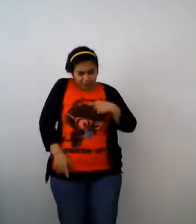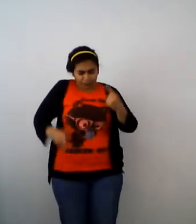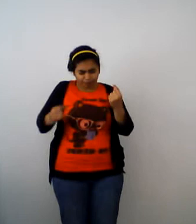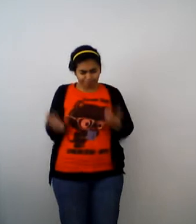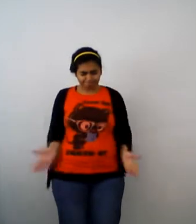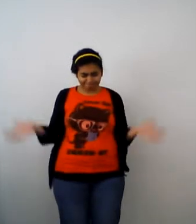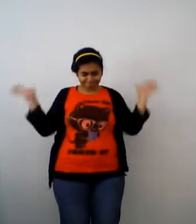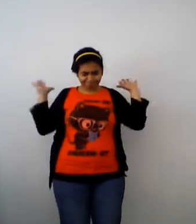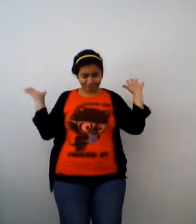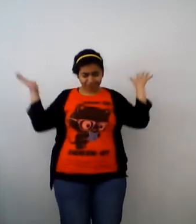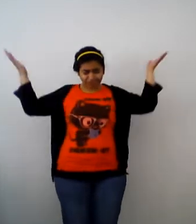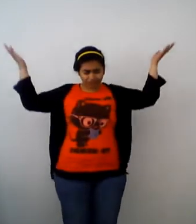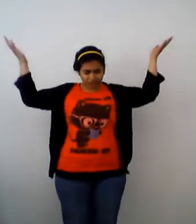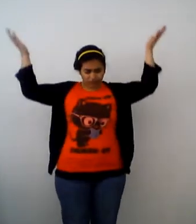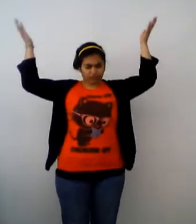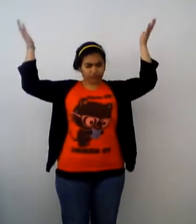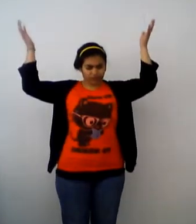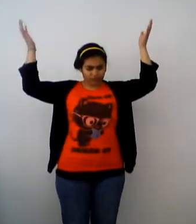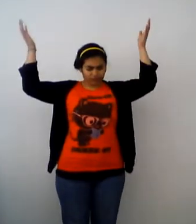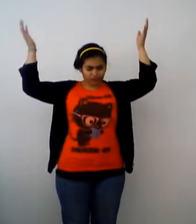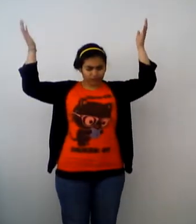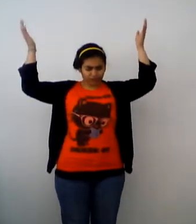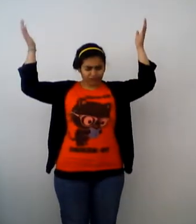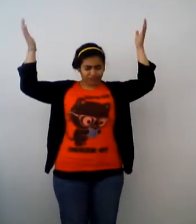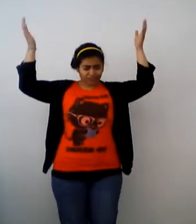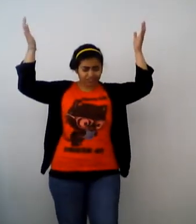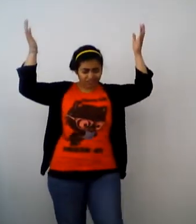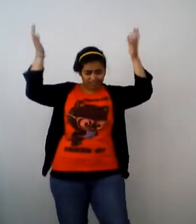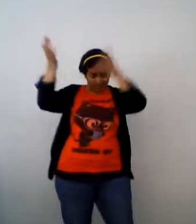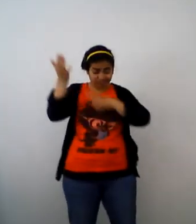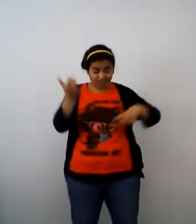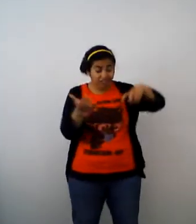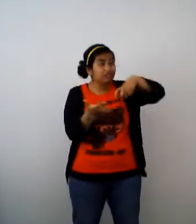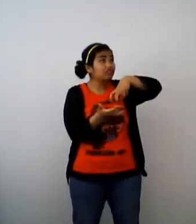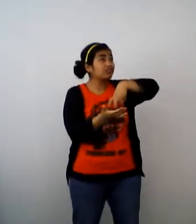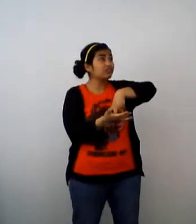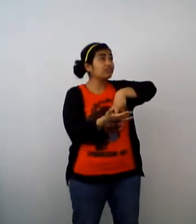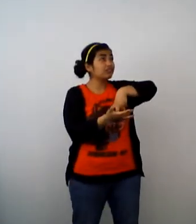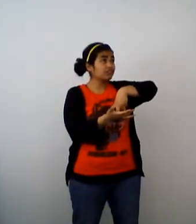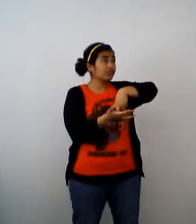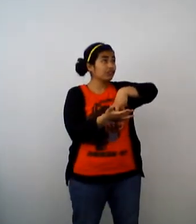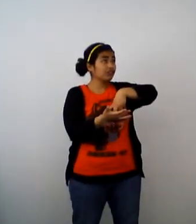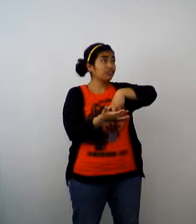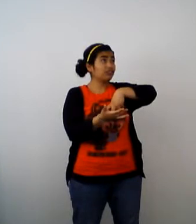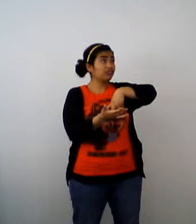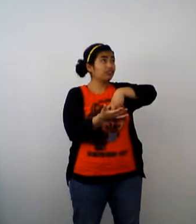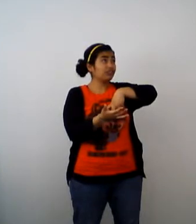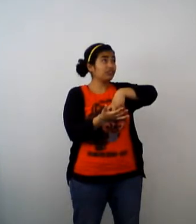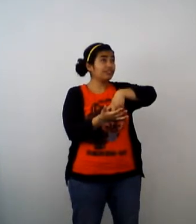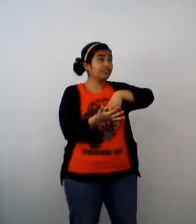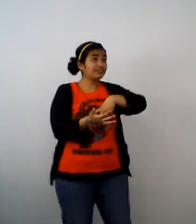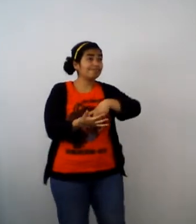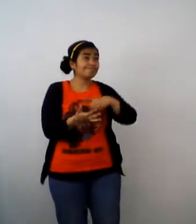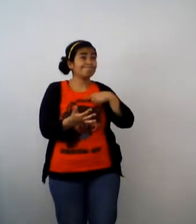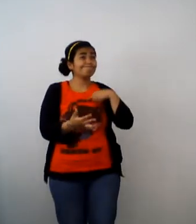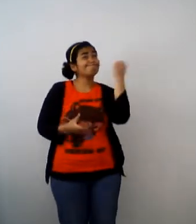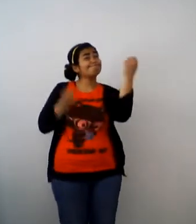mis manos y doblaré mis rodillas. Yo clamaré hacia